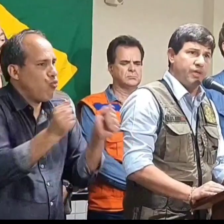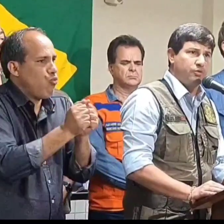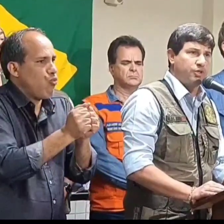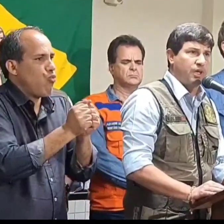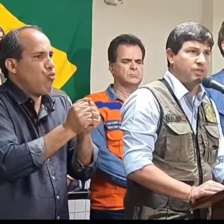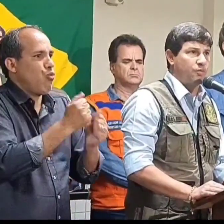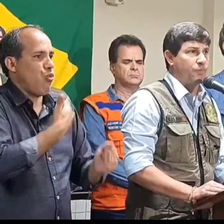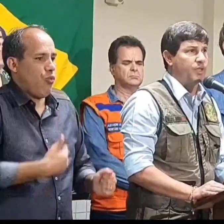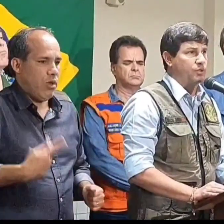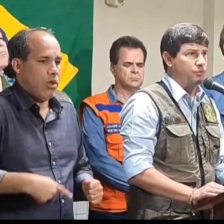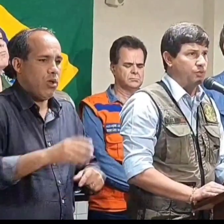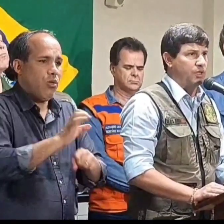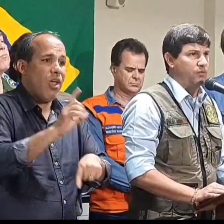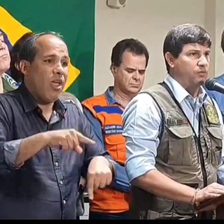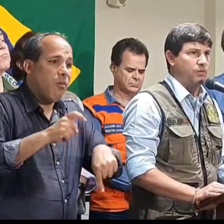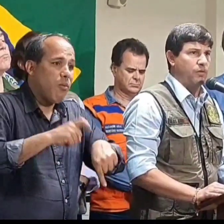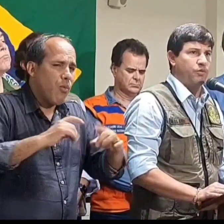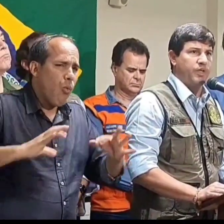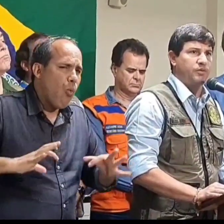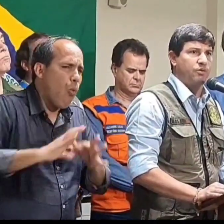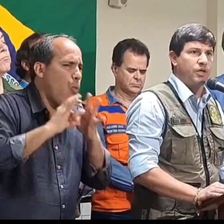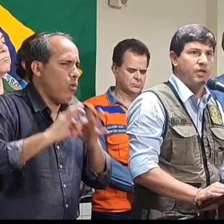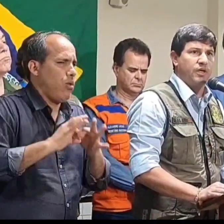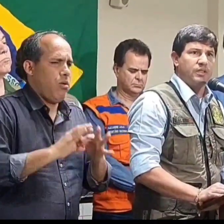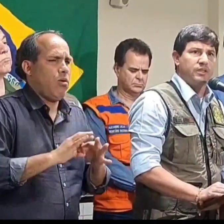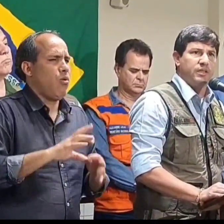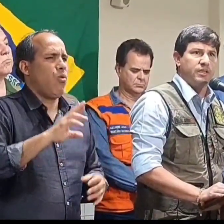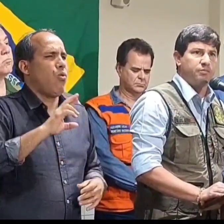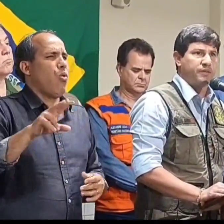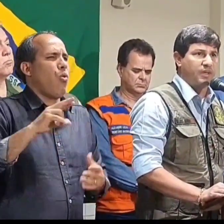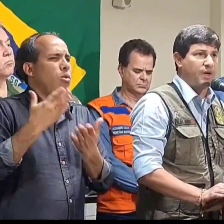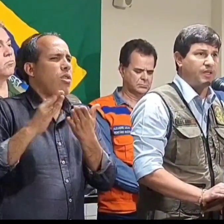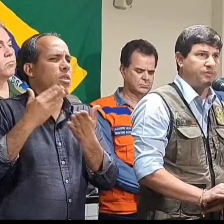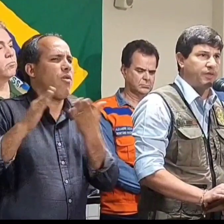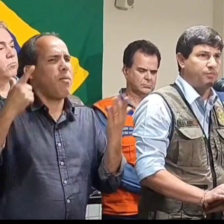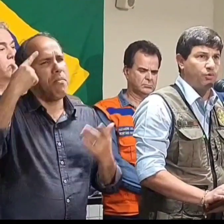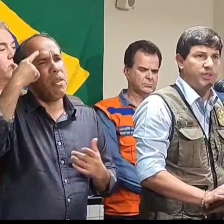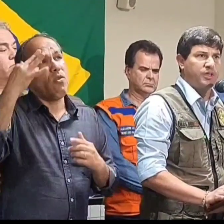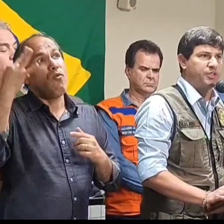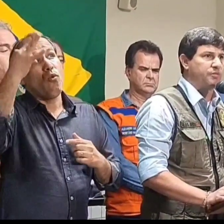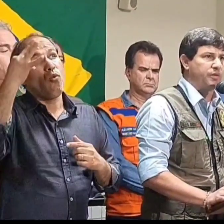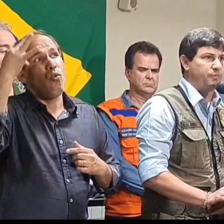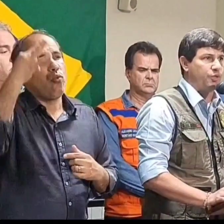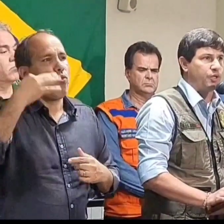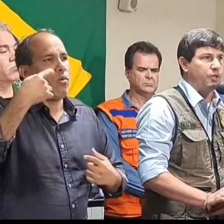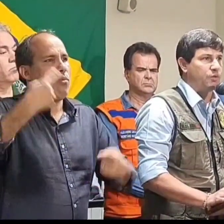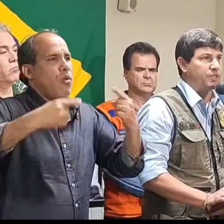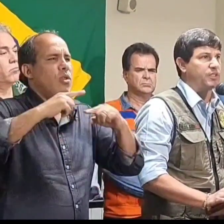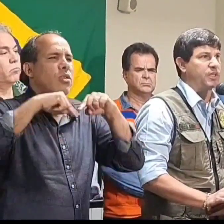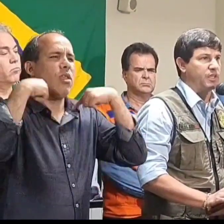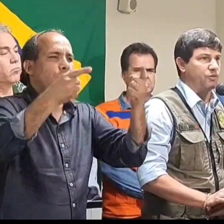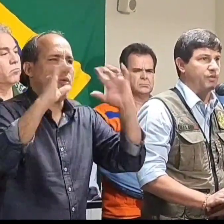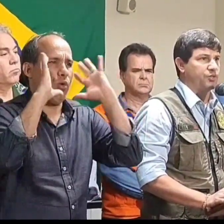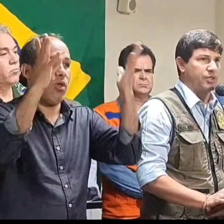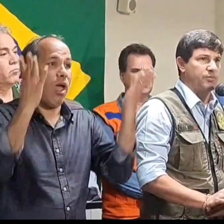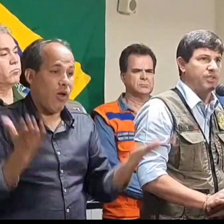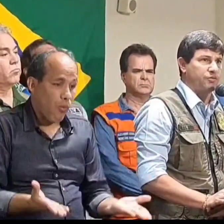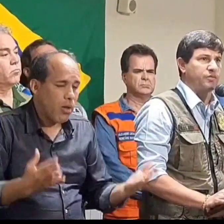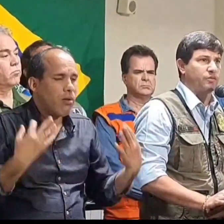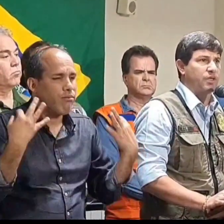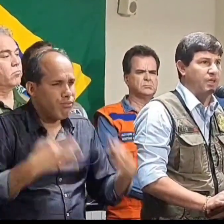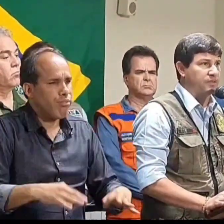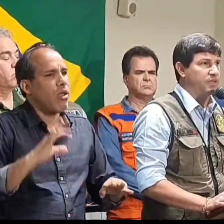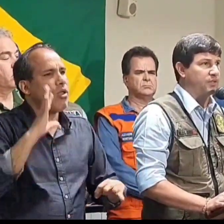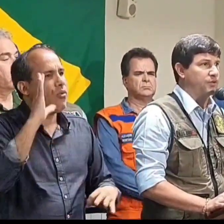o governo do estado, que é um momento de união, não é um momento agora de pensar mais na frente, política a gente faz depois, o que a gente tem que resolver é